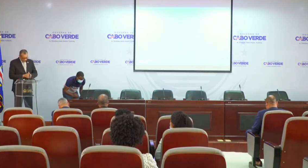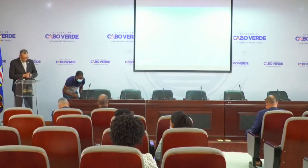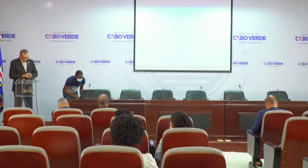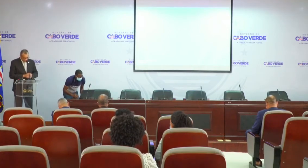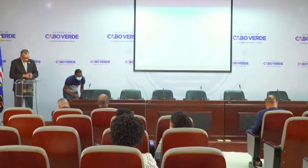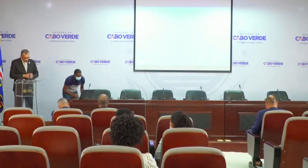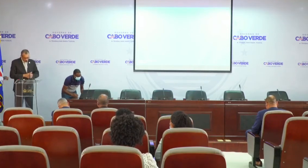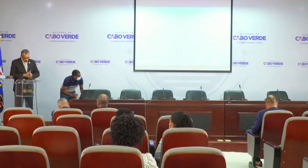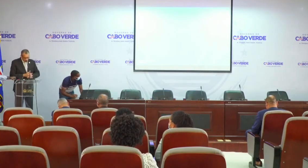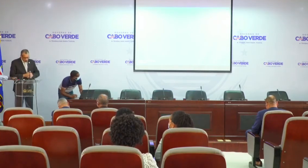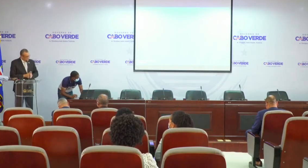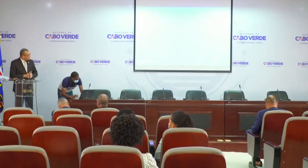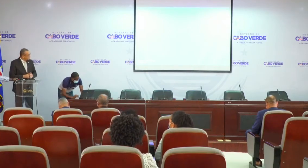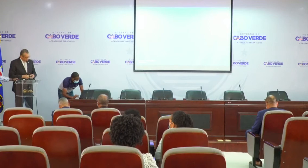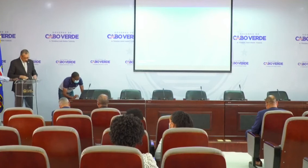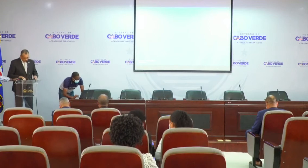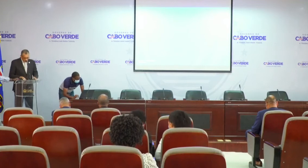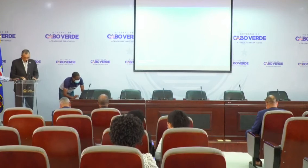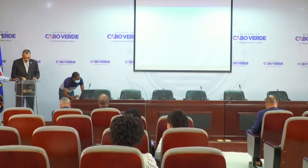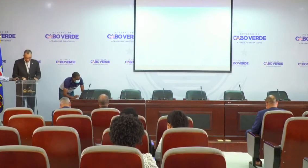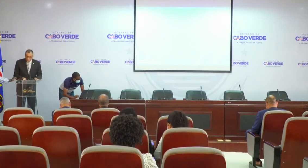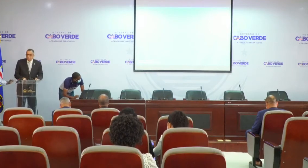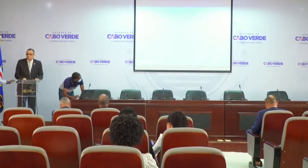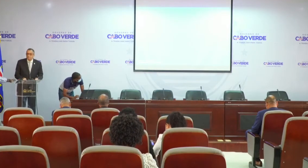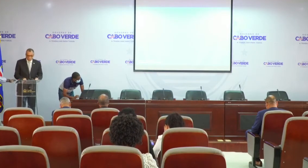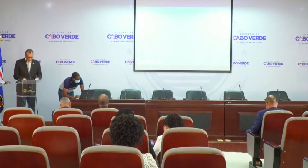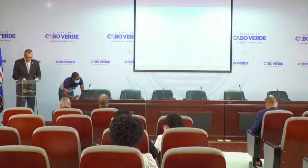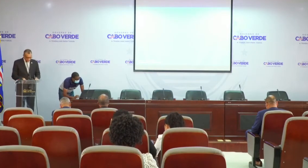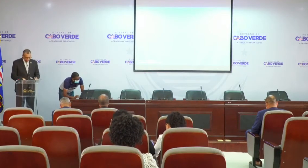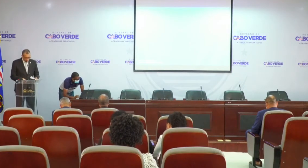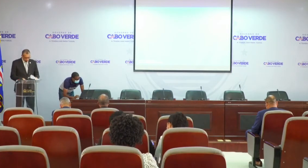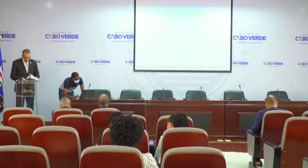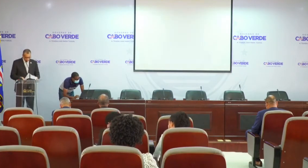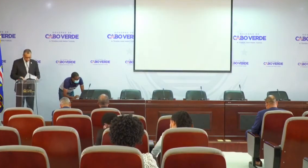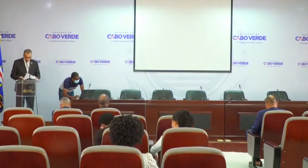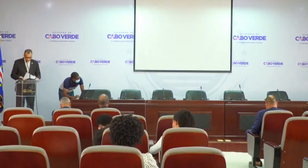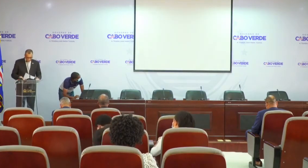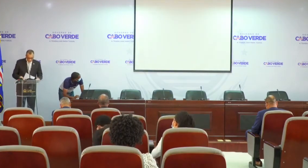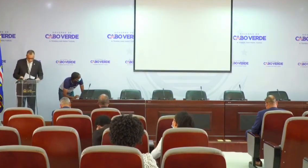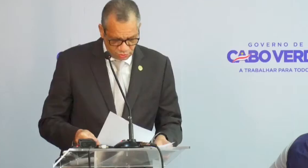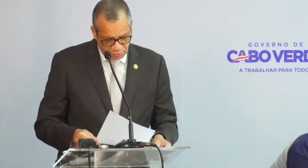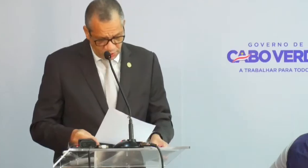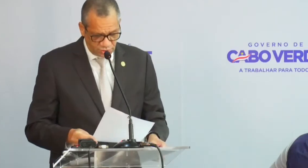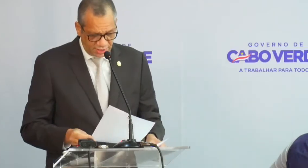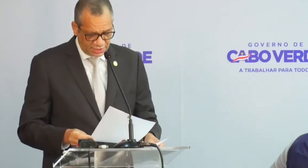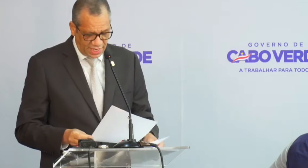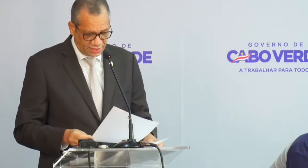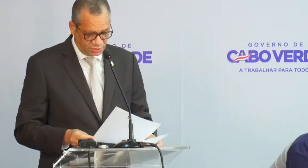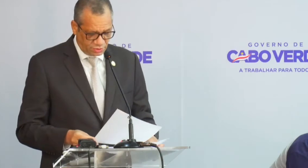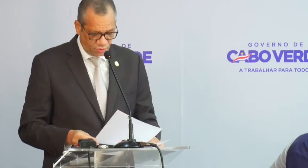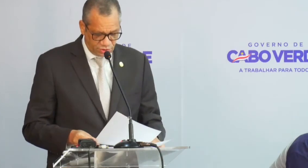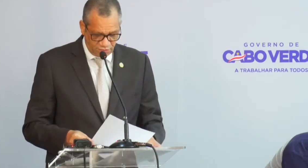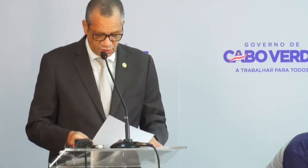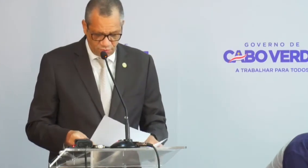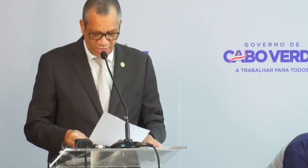portanto, a 25 de março, no setor de energia, portanto, foram adotadas medidas para a estabilização dos preços dos produtos, dos preços de eletricidade e